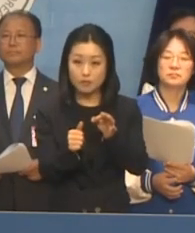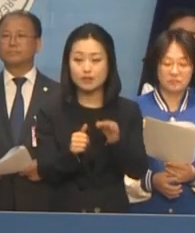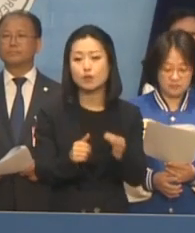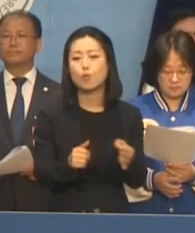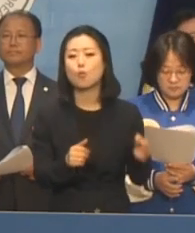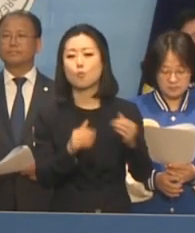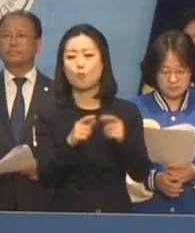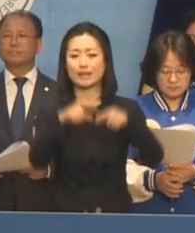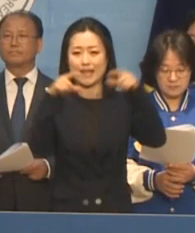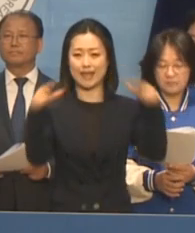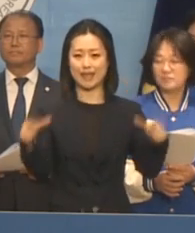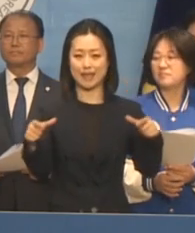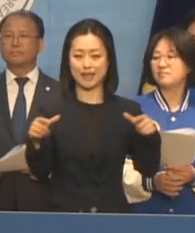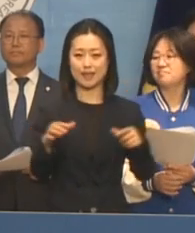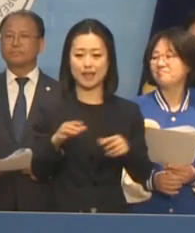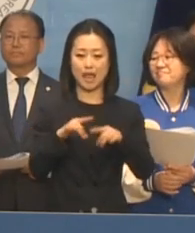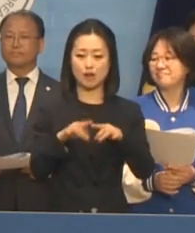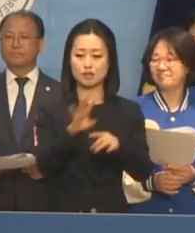신설을